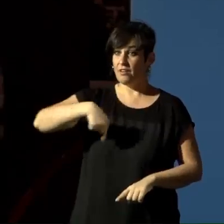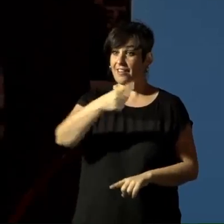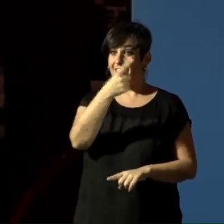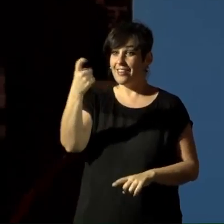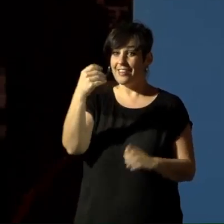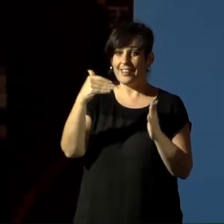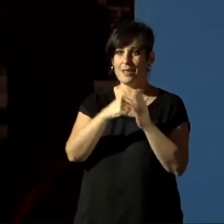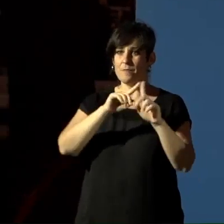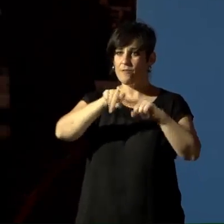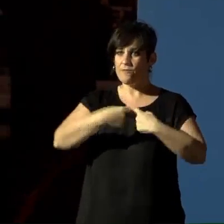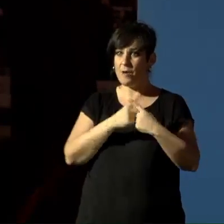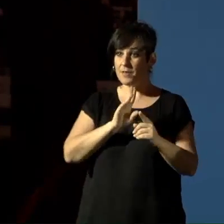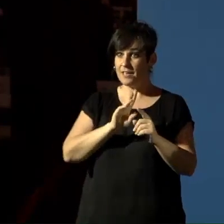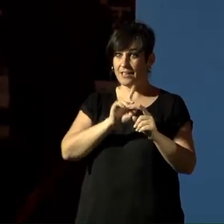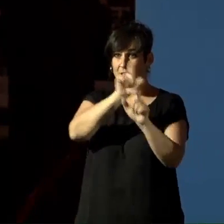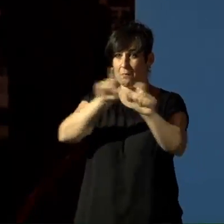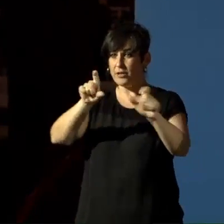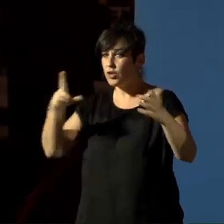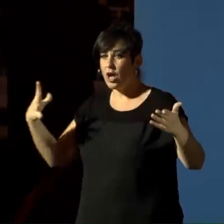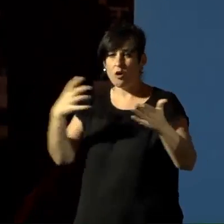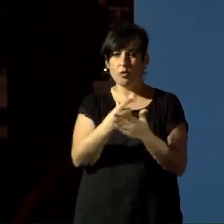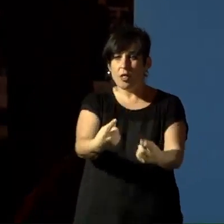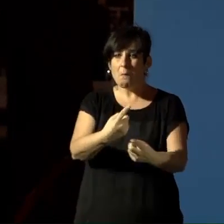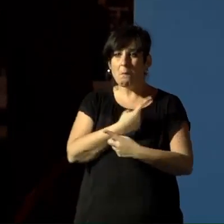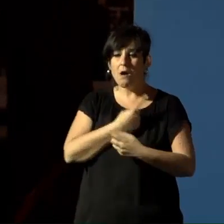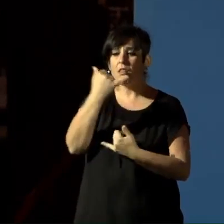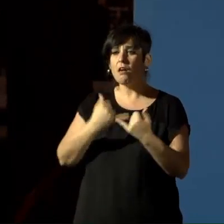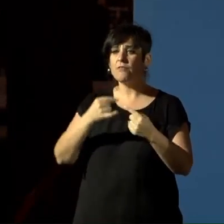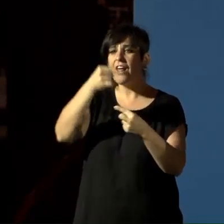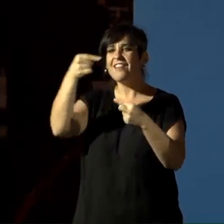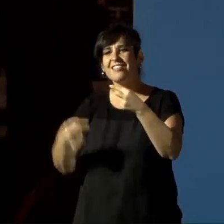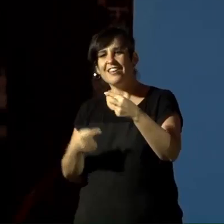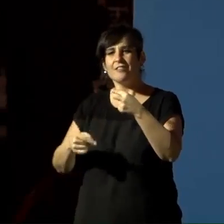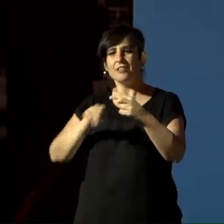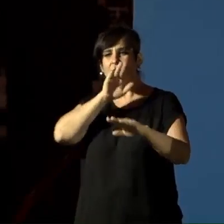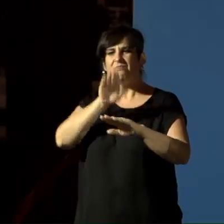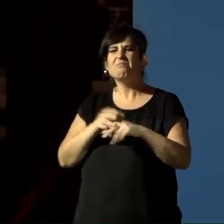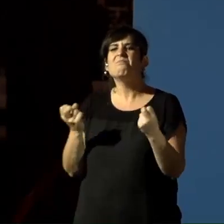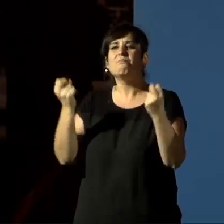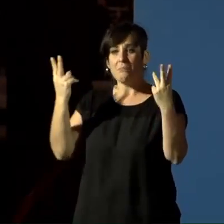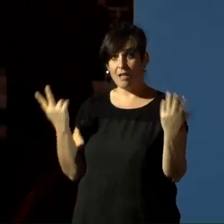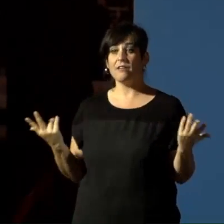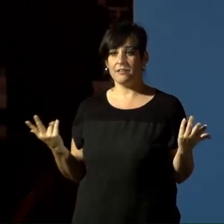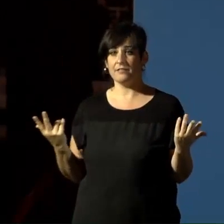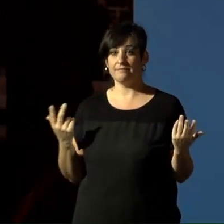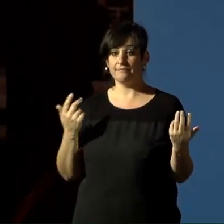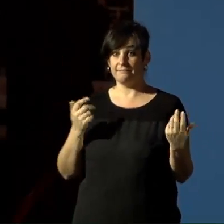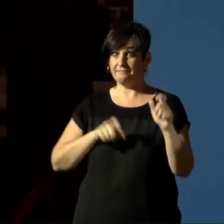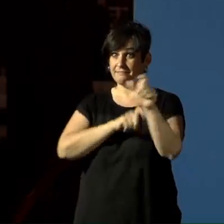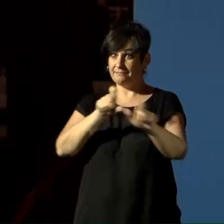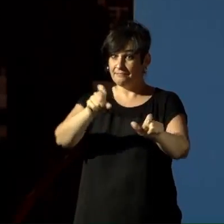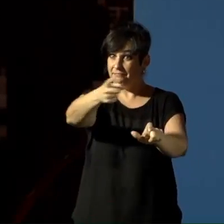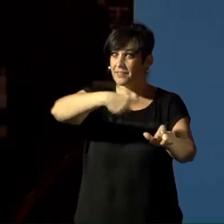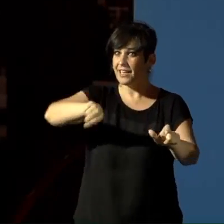que todos os seus membros están en desemprego? Para que nos valen para esas persoas, señor Feijóo,